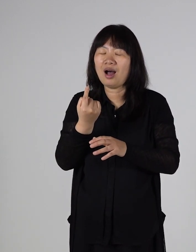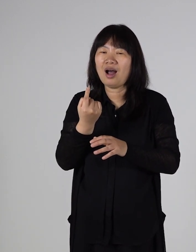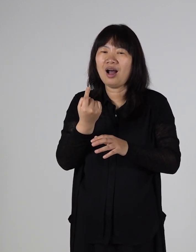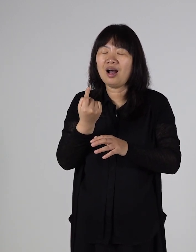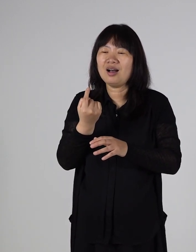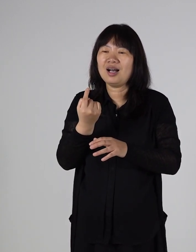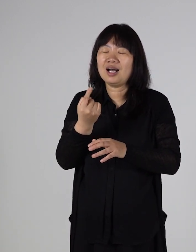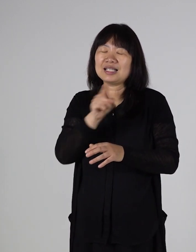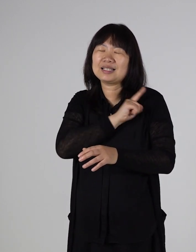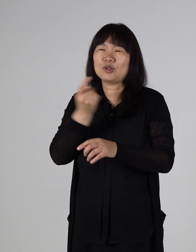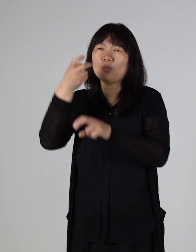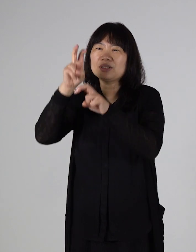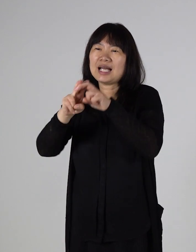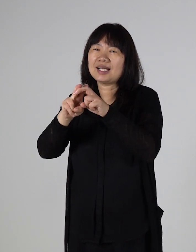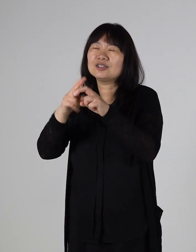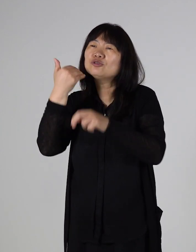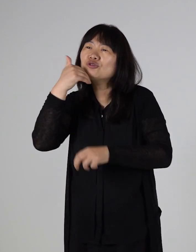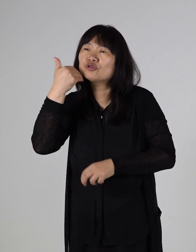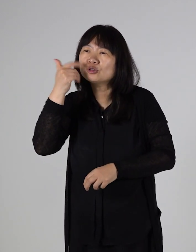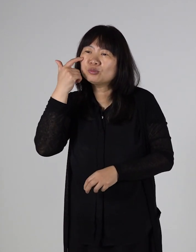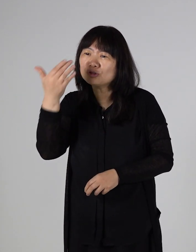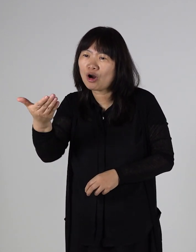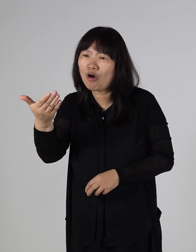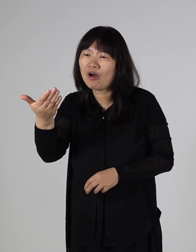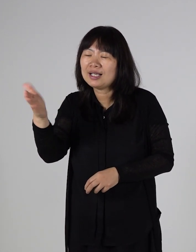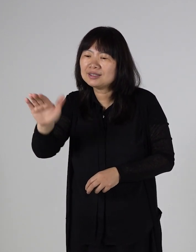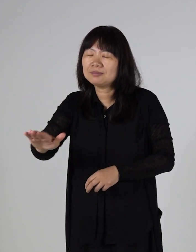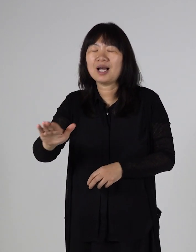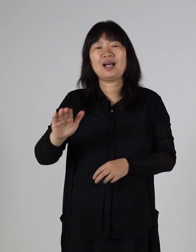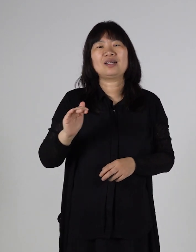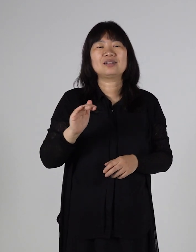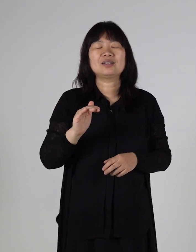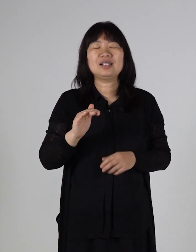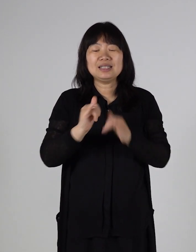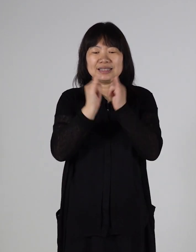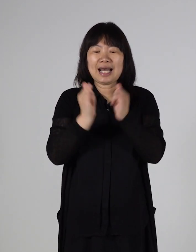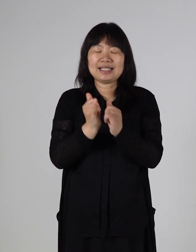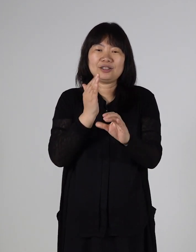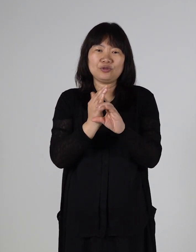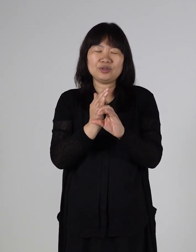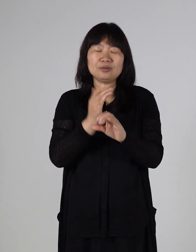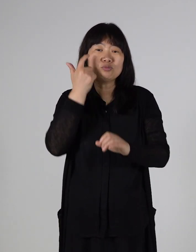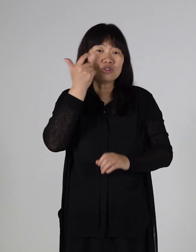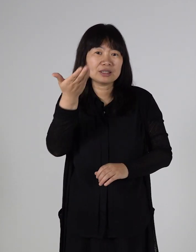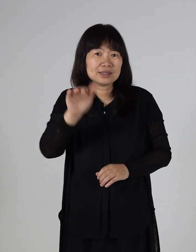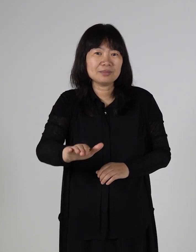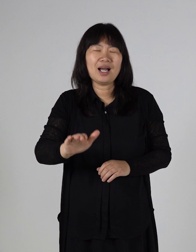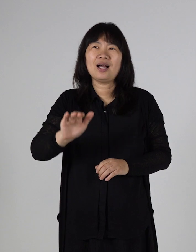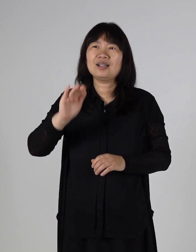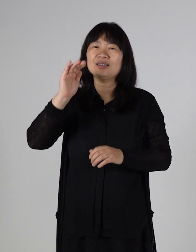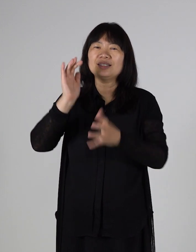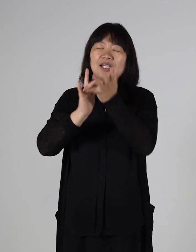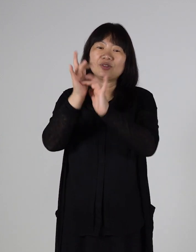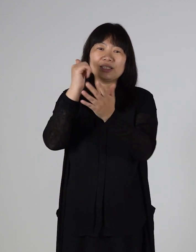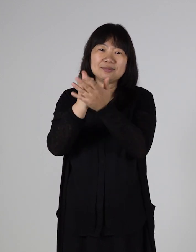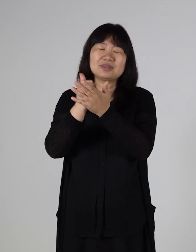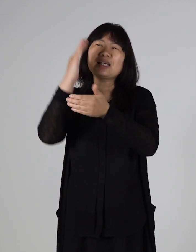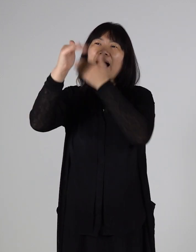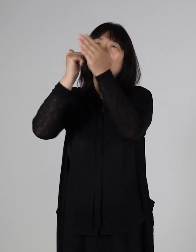물었어요. 그런데 예수님은 천국의 윤리 기초로 그 큰 자에 대한